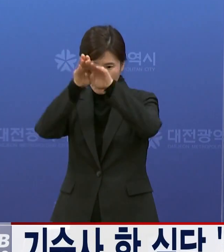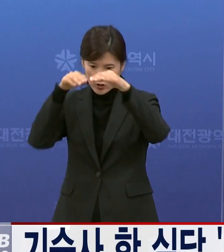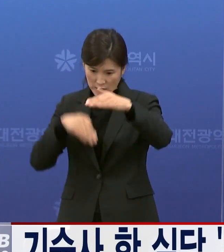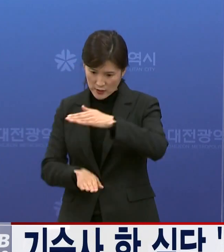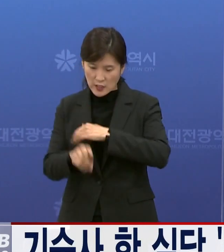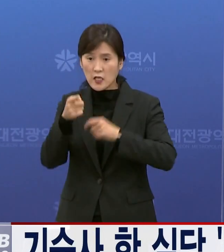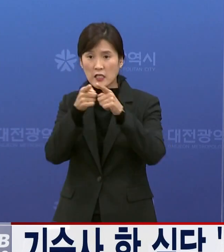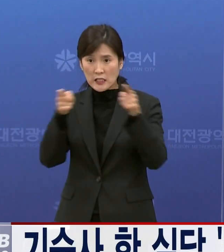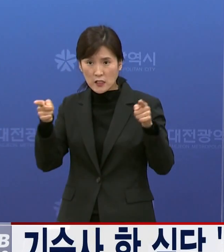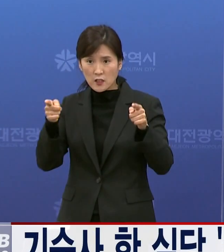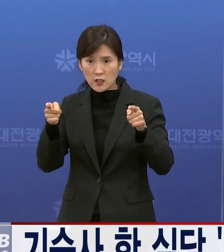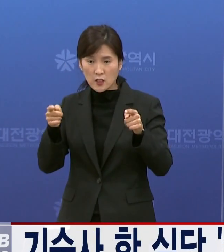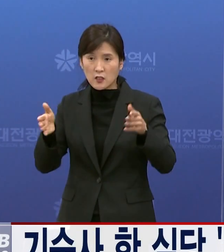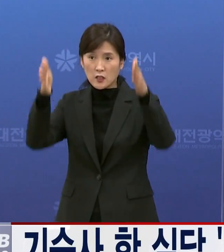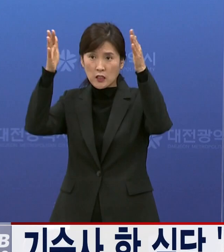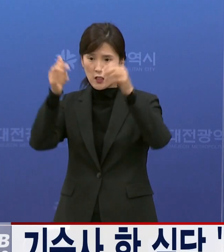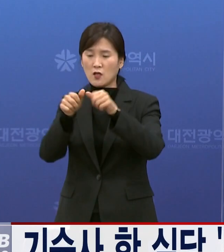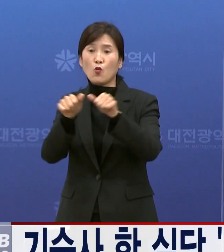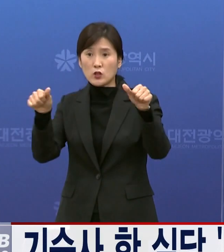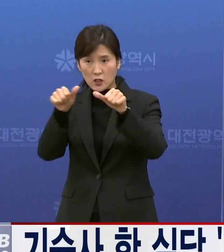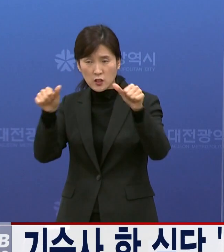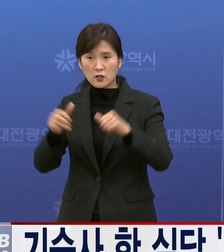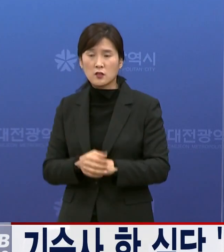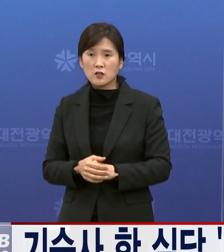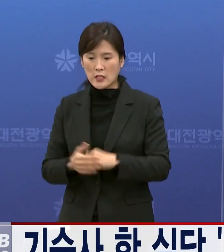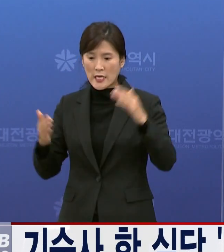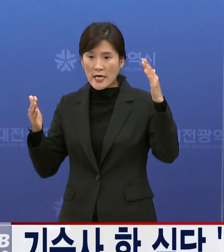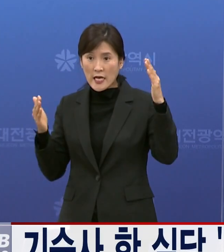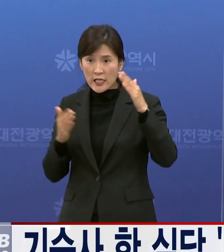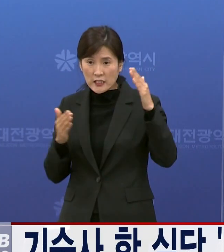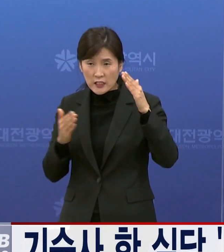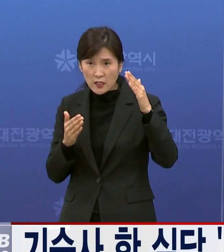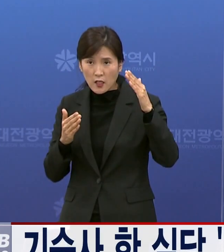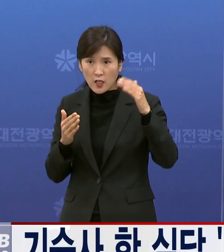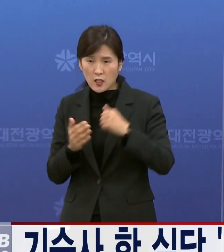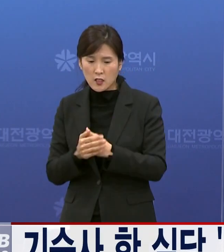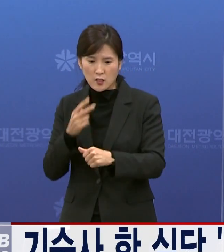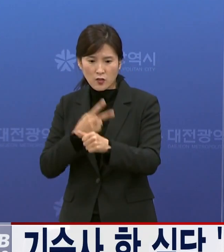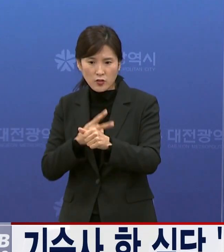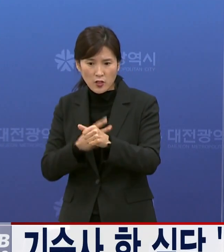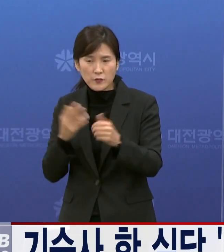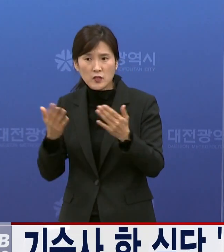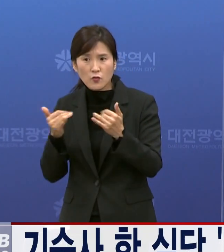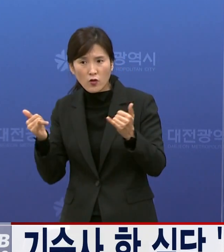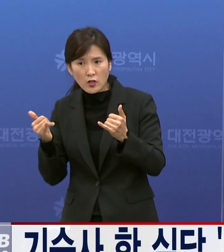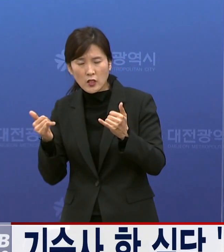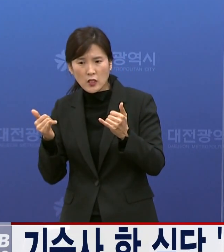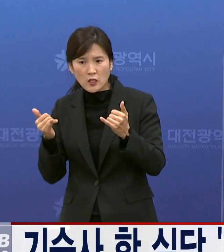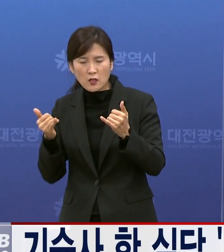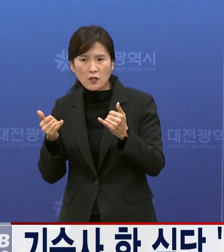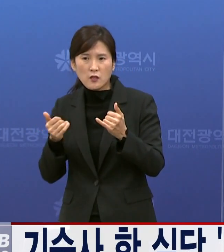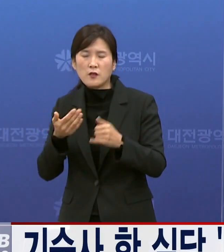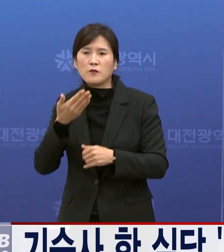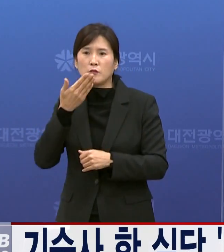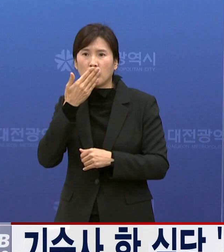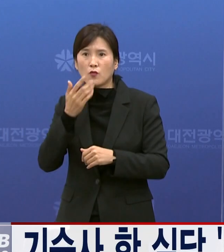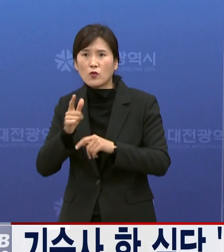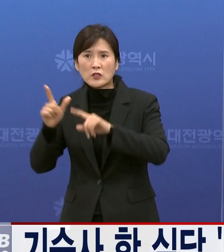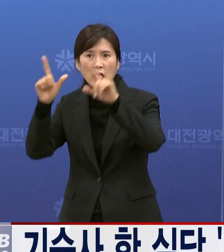지하 1층, 지상 5층 규모로 학생들과 일부 교직원들이 같은 건물에서